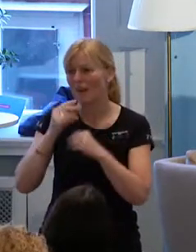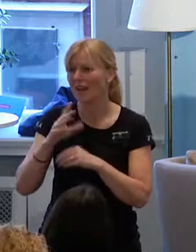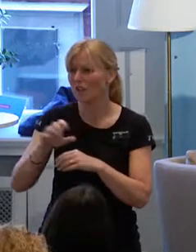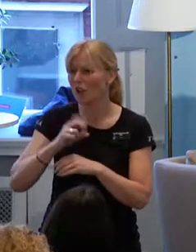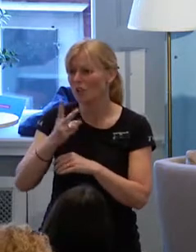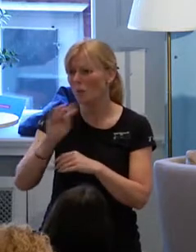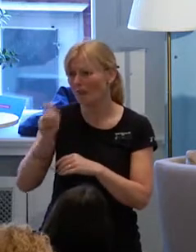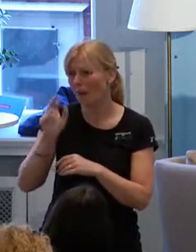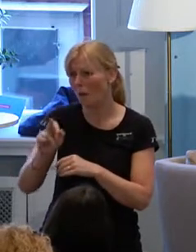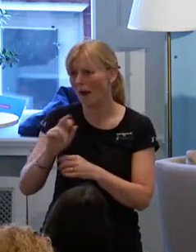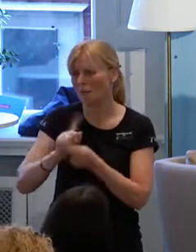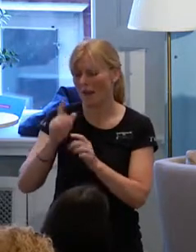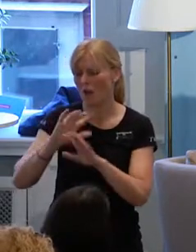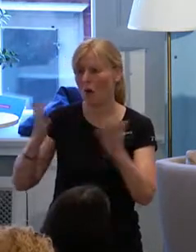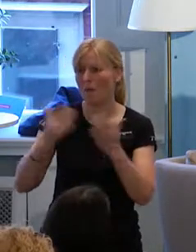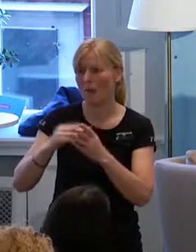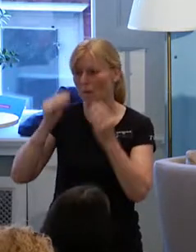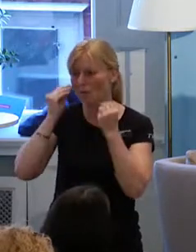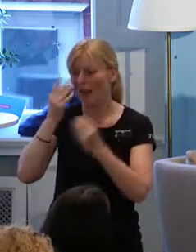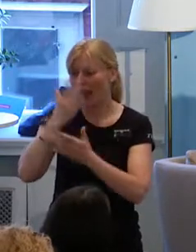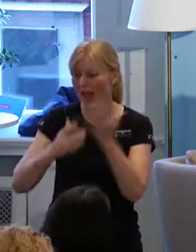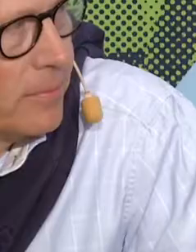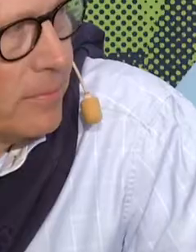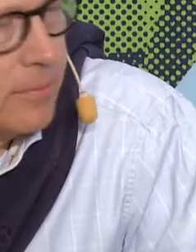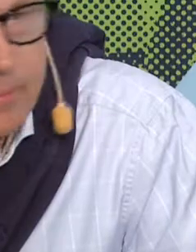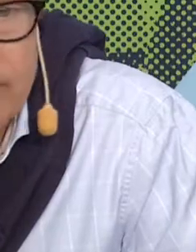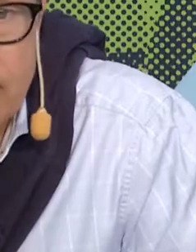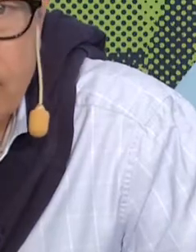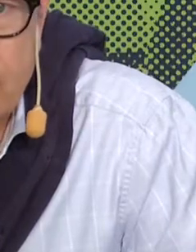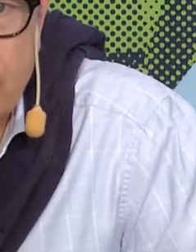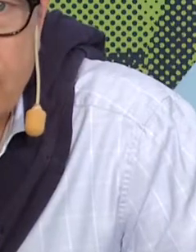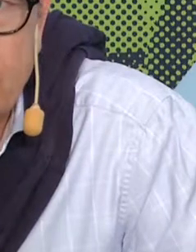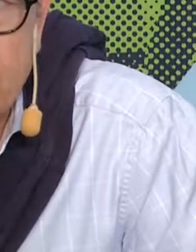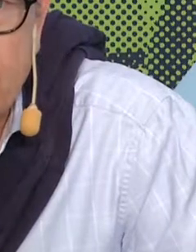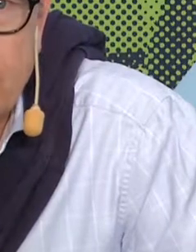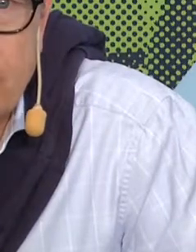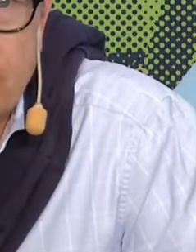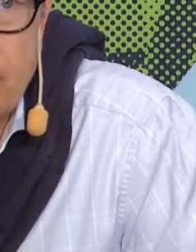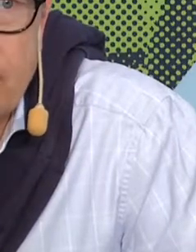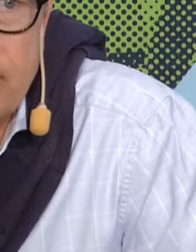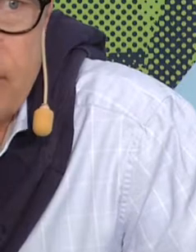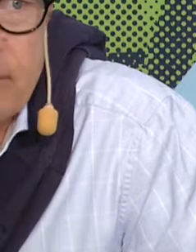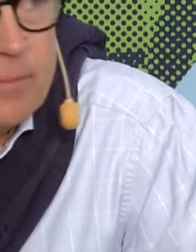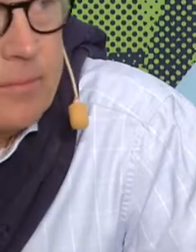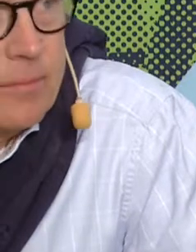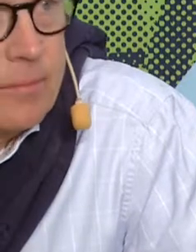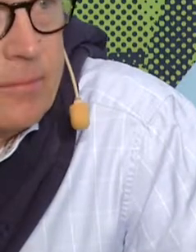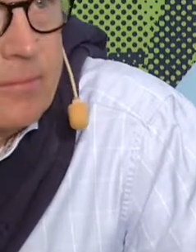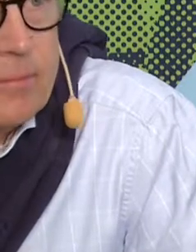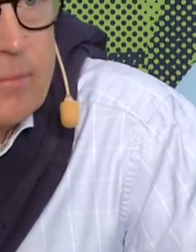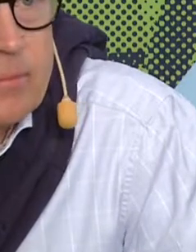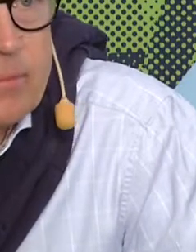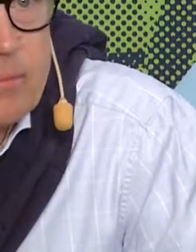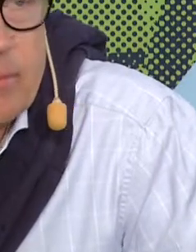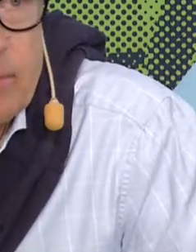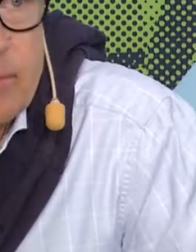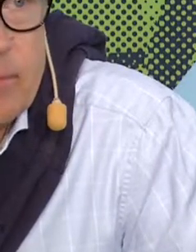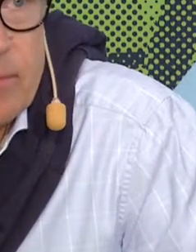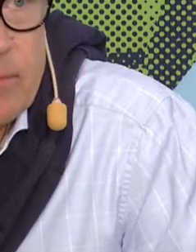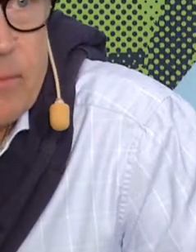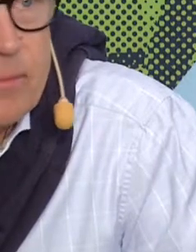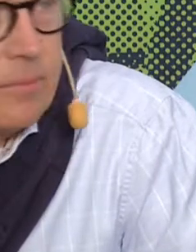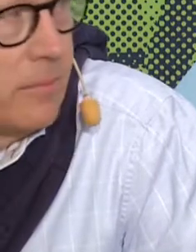klara. Alltså, hälften av en årskull börjar jobba när de är 29 år. Kan ni tänka er, va? Då ska man bilda familj, köpa villa, bil, alltihopa det här. Man